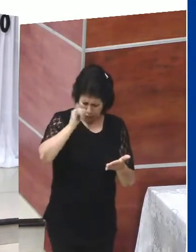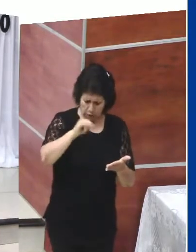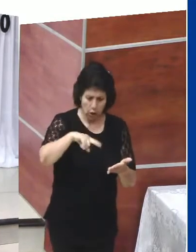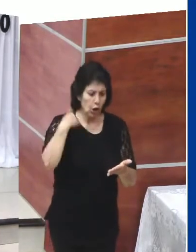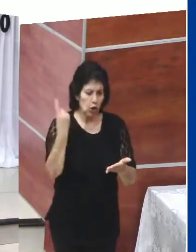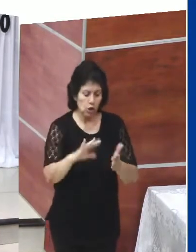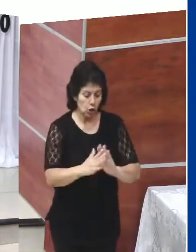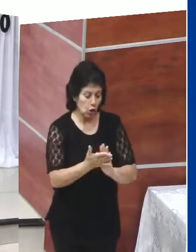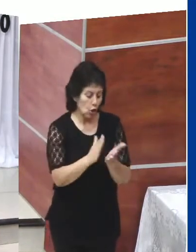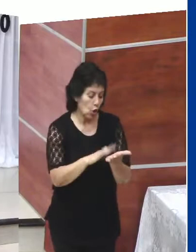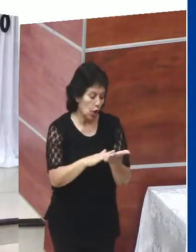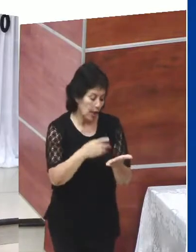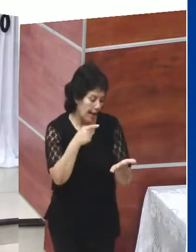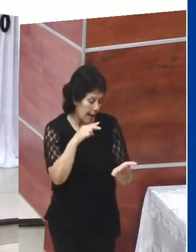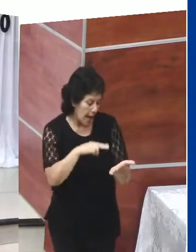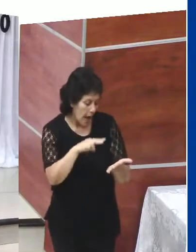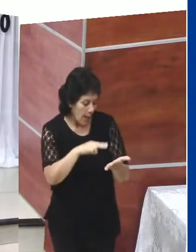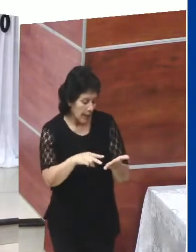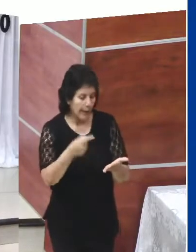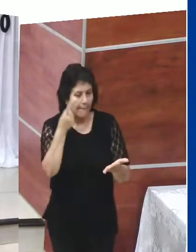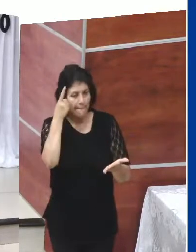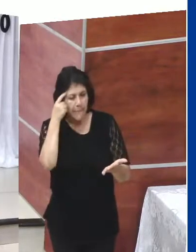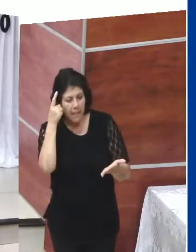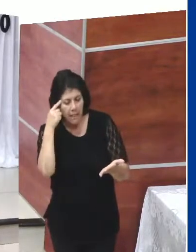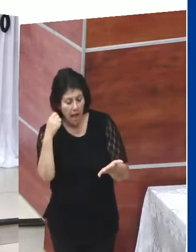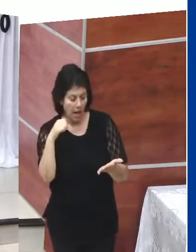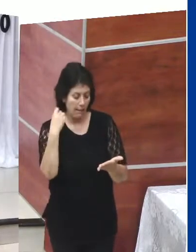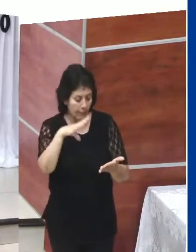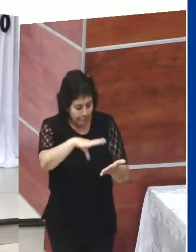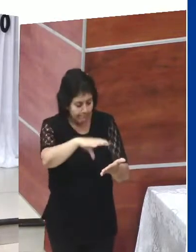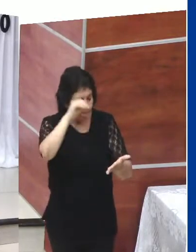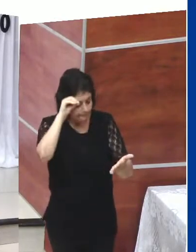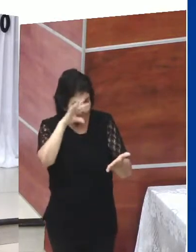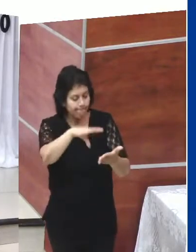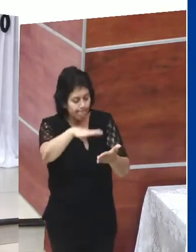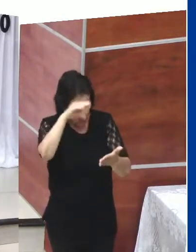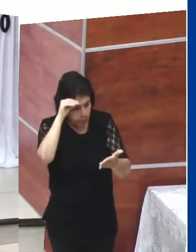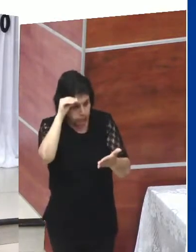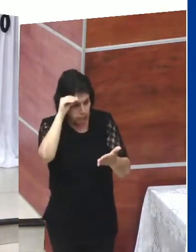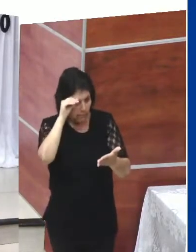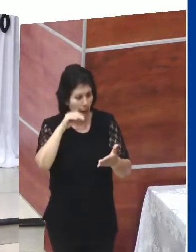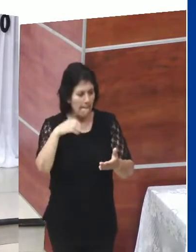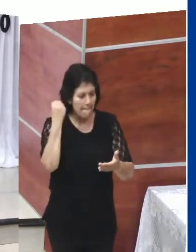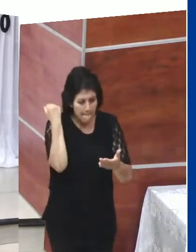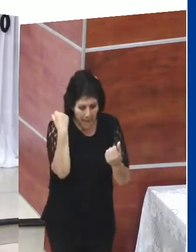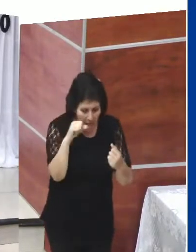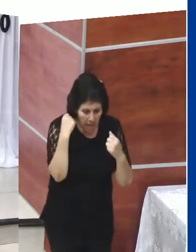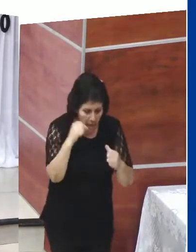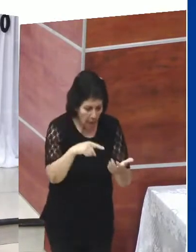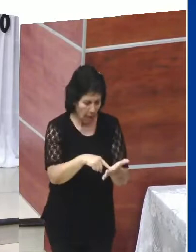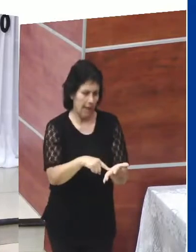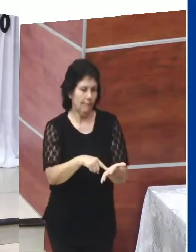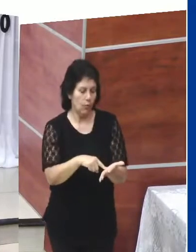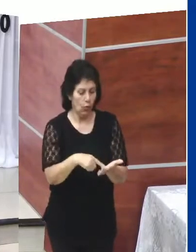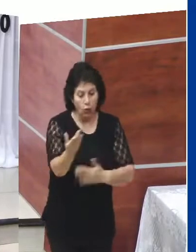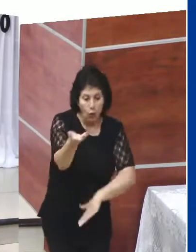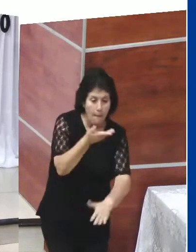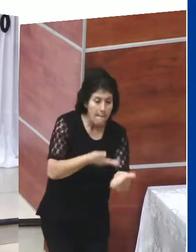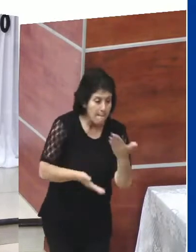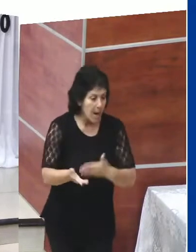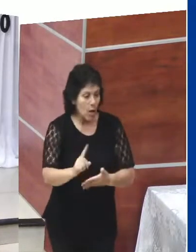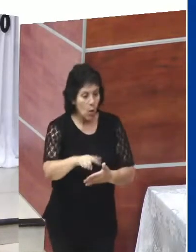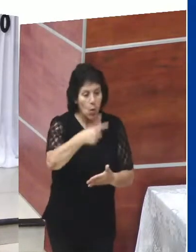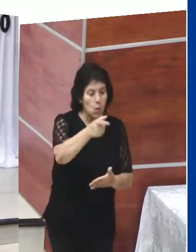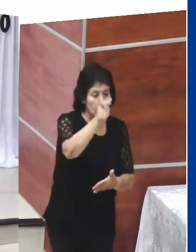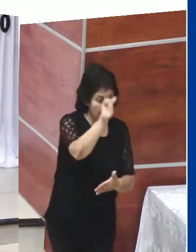aplicarla, es vivirla, es asimilarla, es pensarla, es que leo algo y me empieza a generar una crisis porque me está diciendo que hay cosas